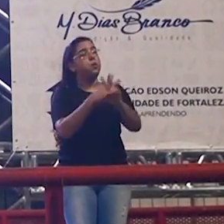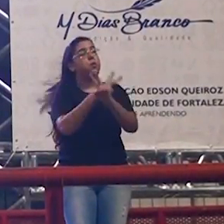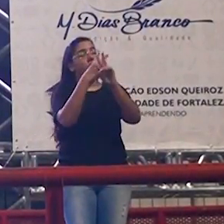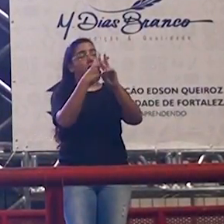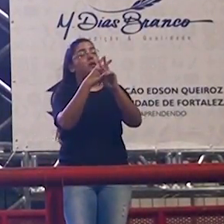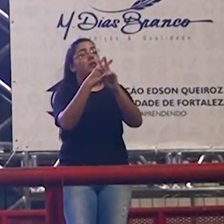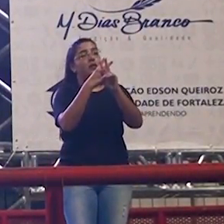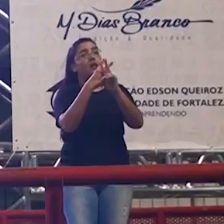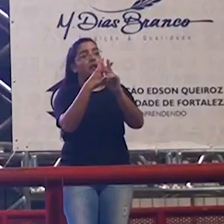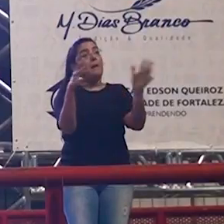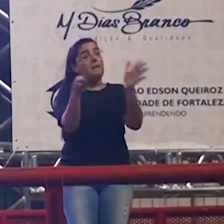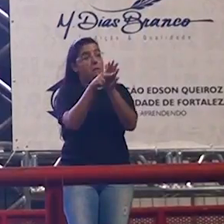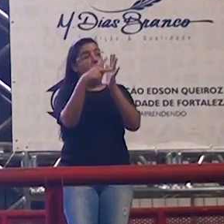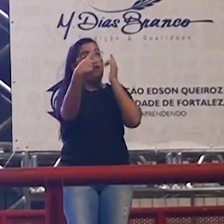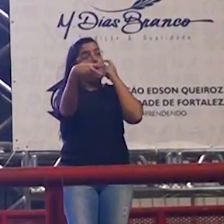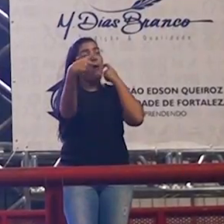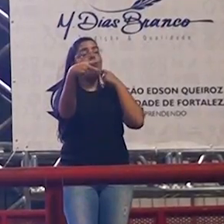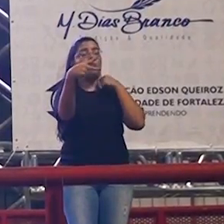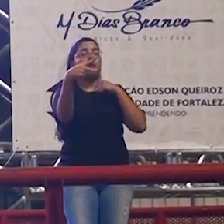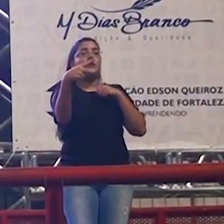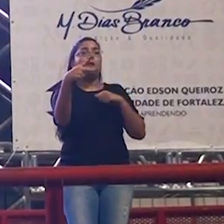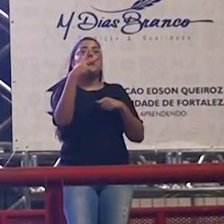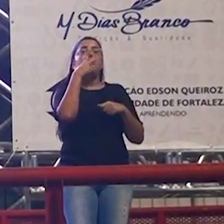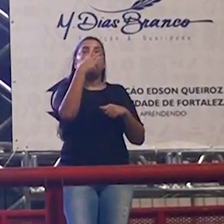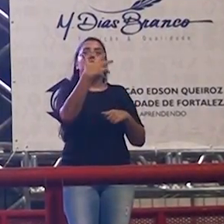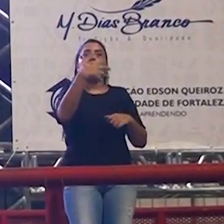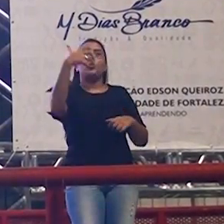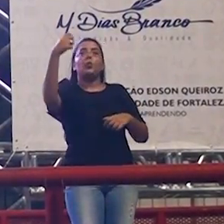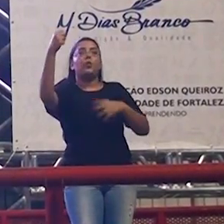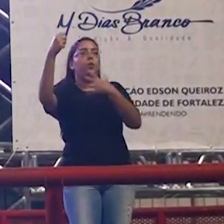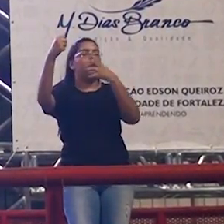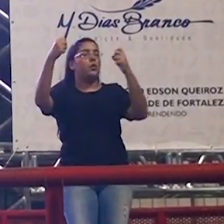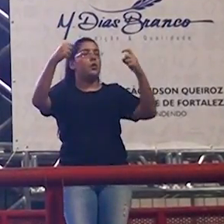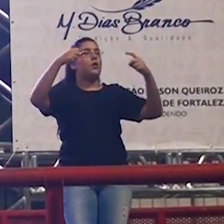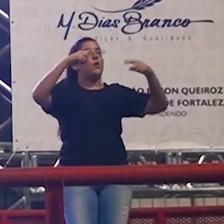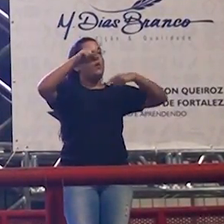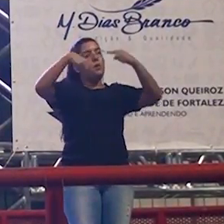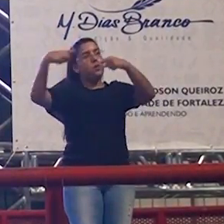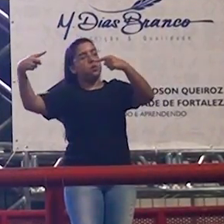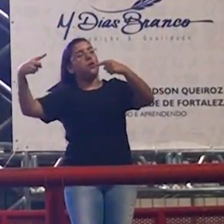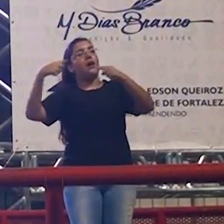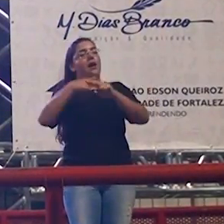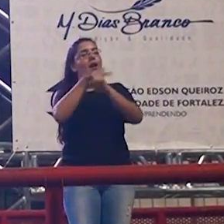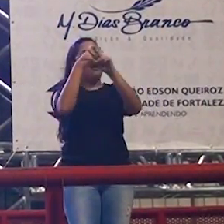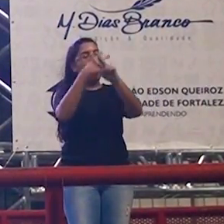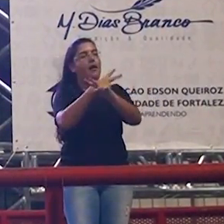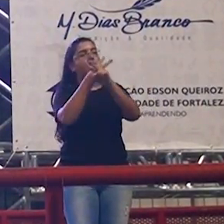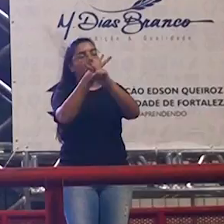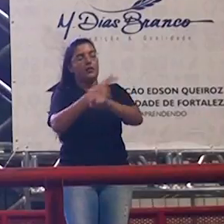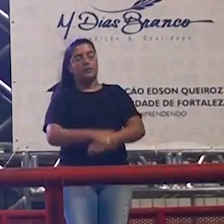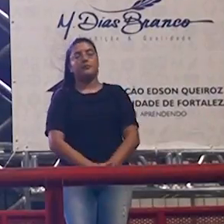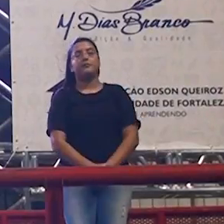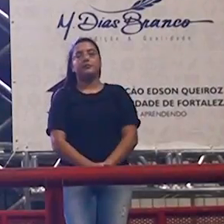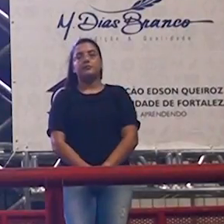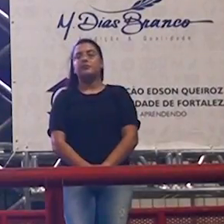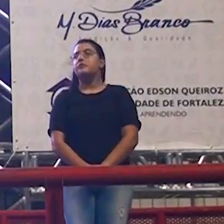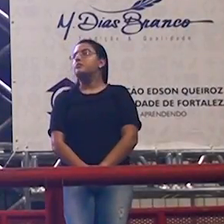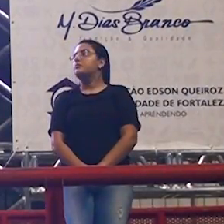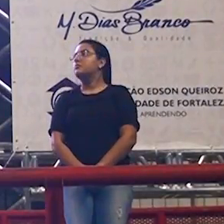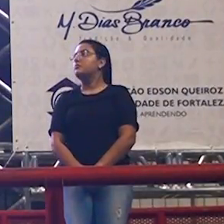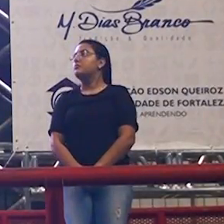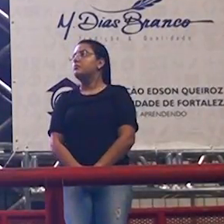temperatura e de umidade próprias que se deslocam de uma região para outra em virtude da diferença de pressão. Professor, nunca ouvi falar nisso. Já,